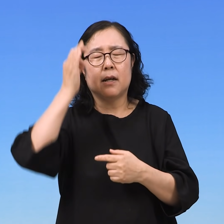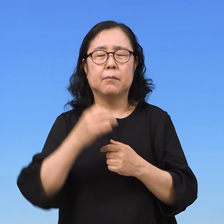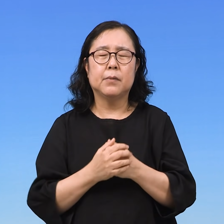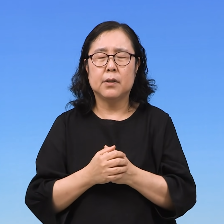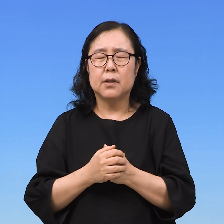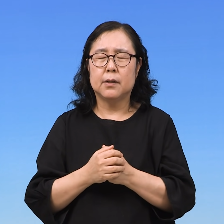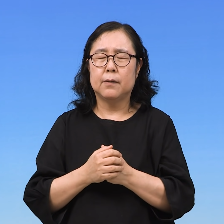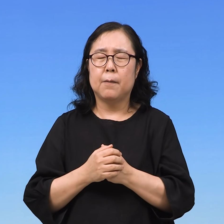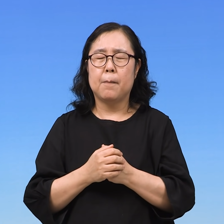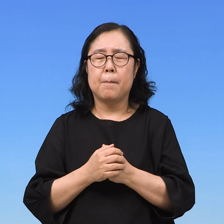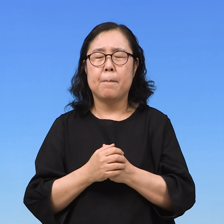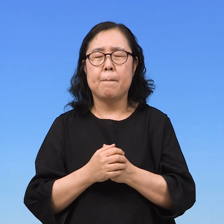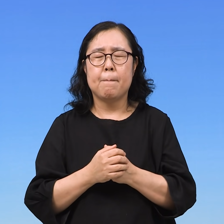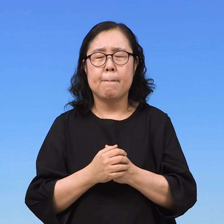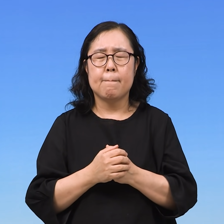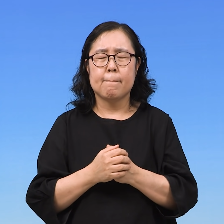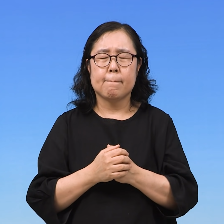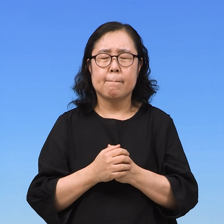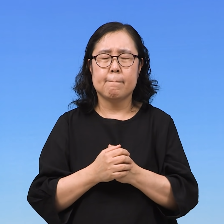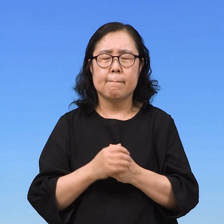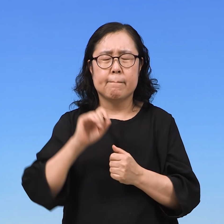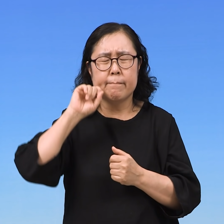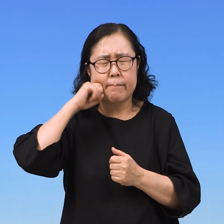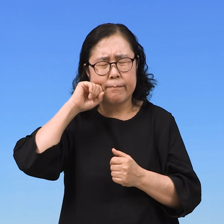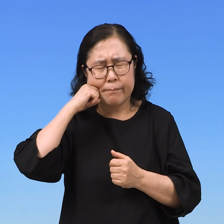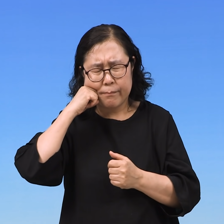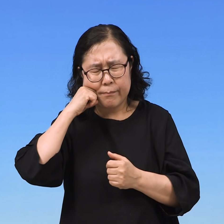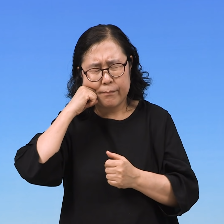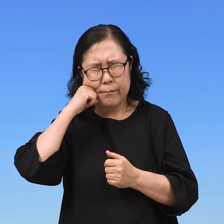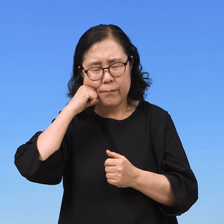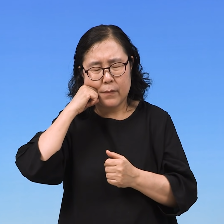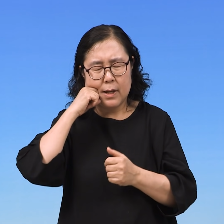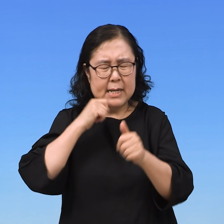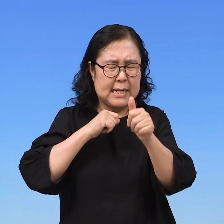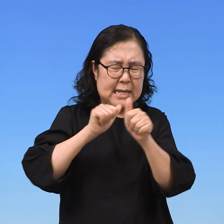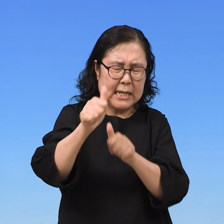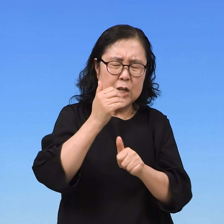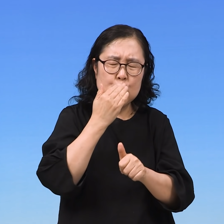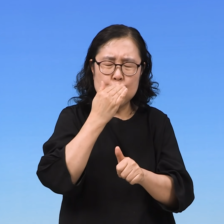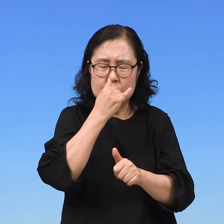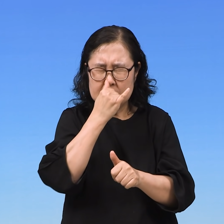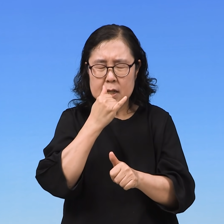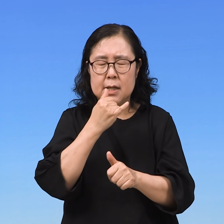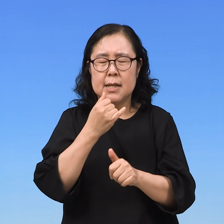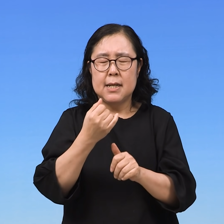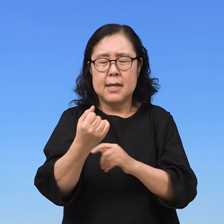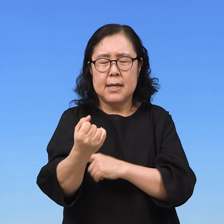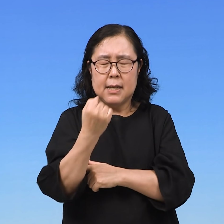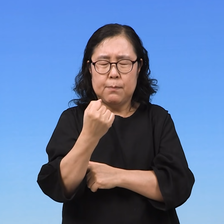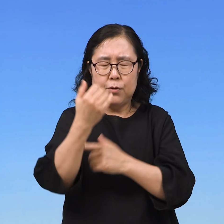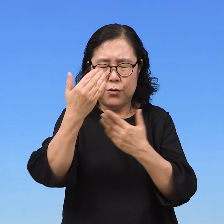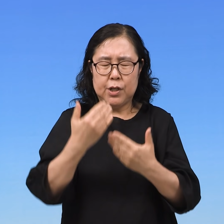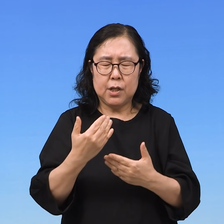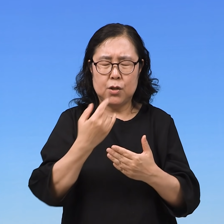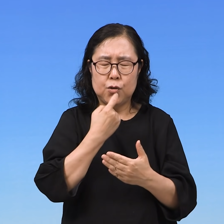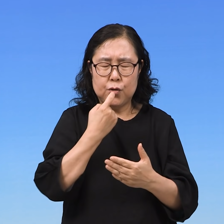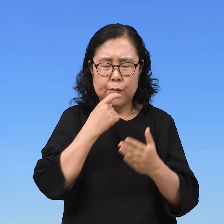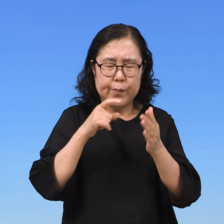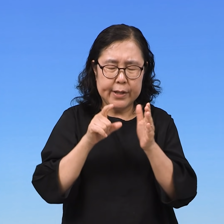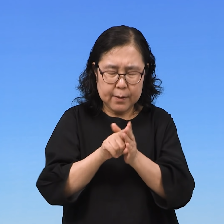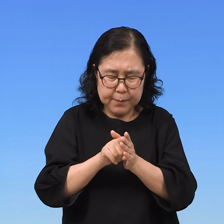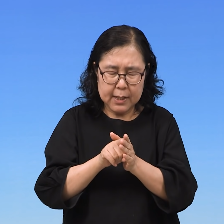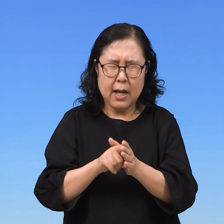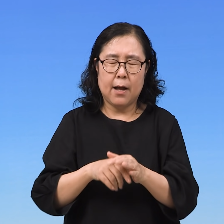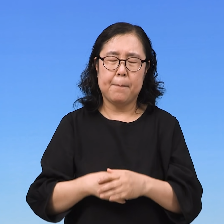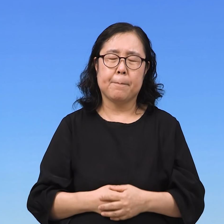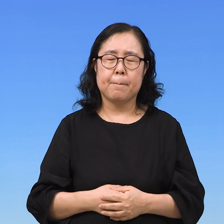자각은 현실을 뚫고 갈 힘을 제공해 주신다는 하나님의 그 말씀 우리 마음에 가지고